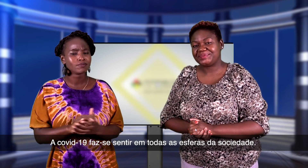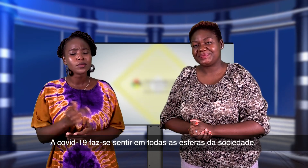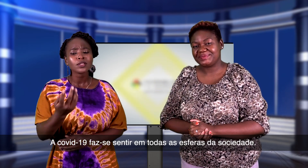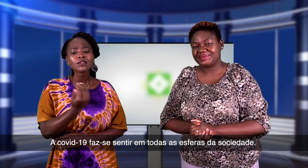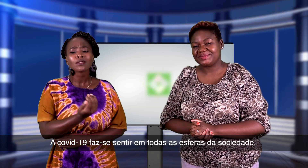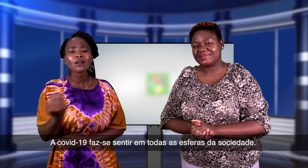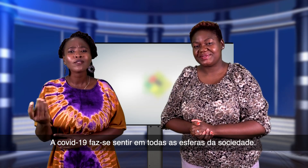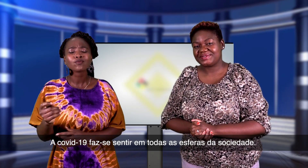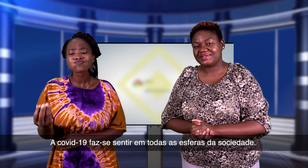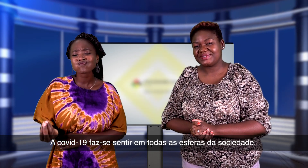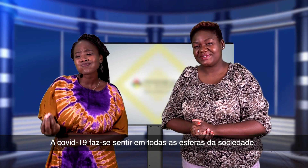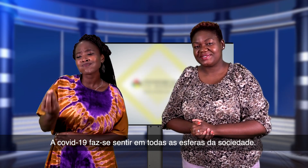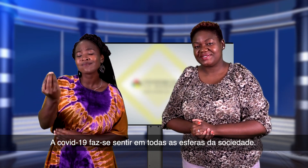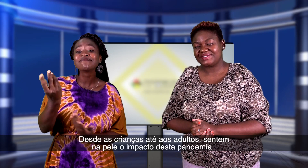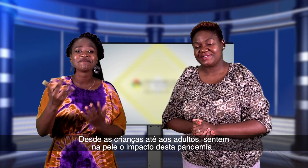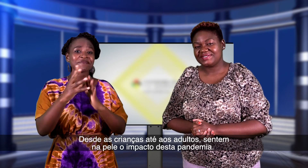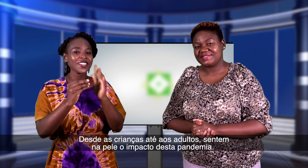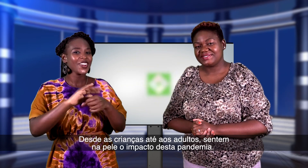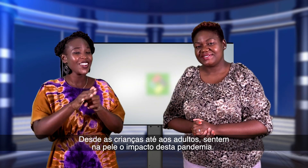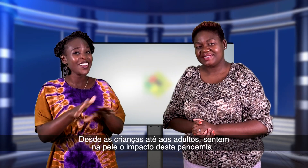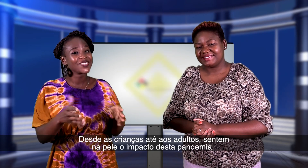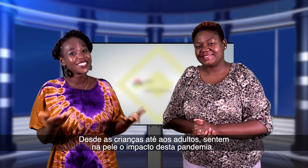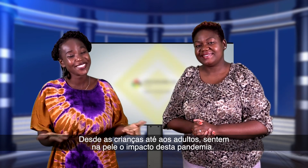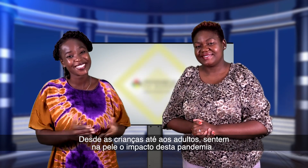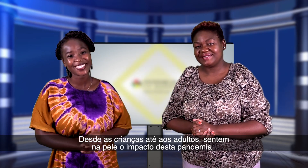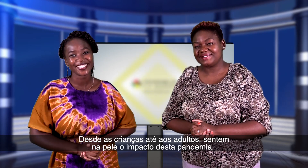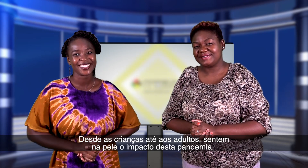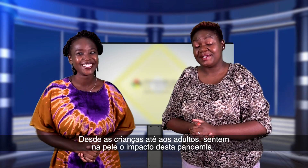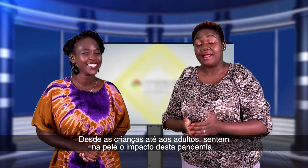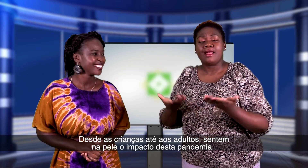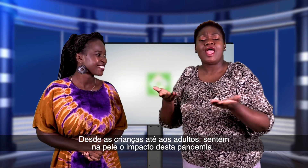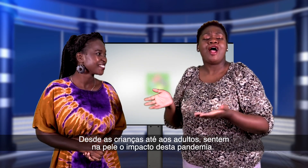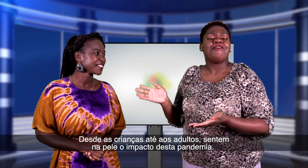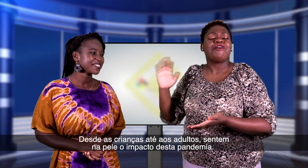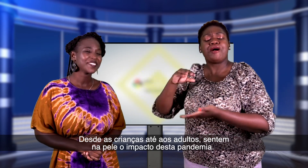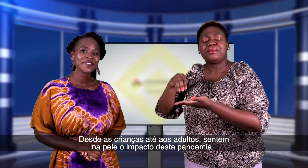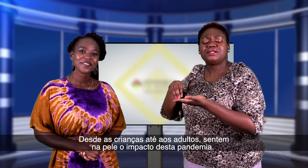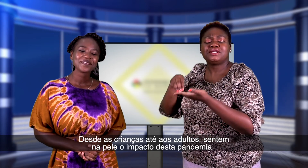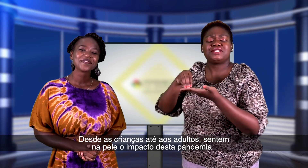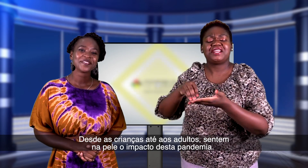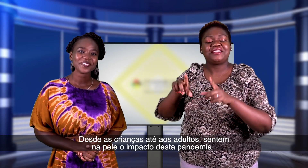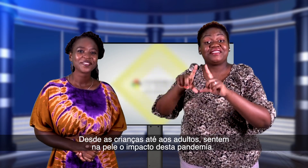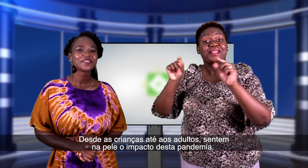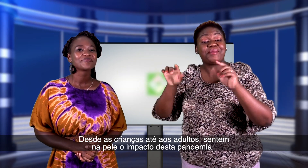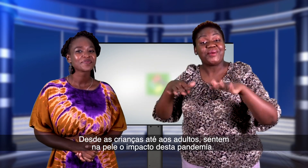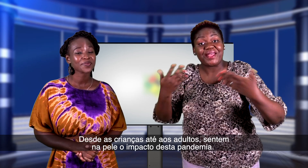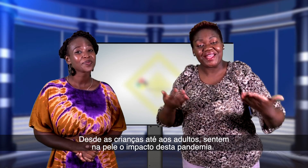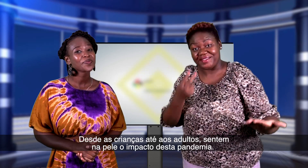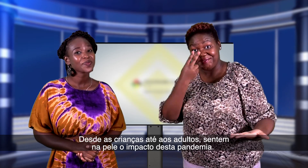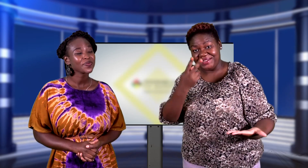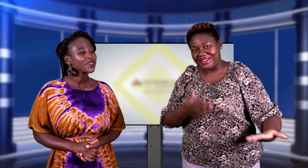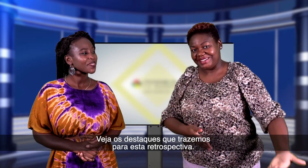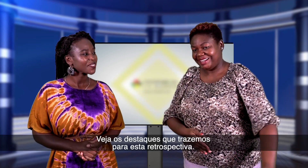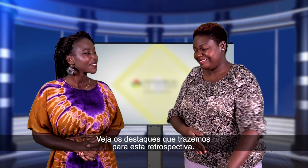em todas as esferas da sociedade, desde as crianças até aos adultos, sentem na pele o impacto desta